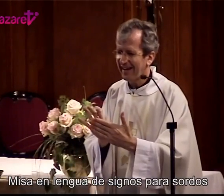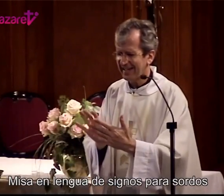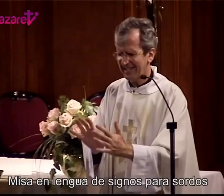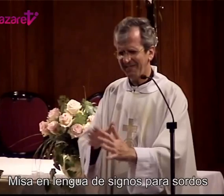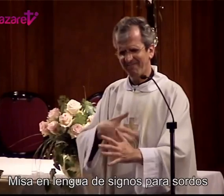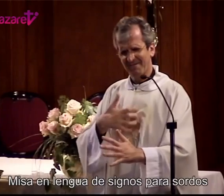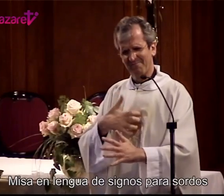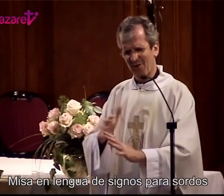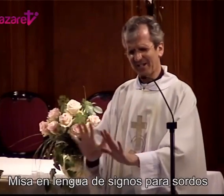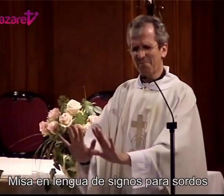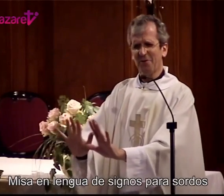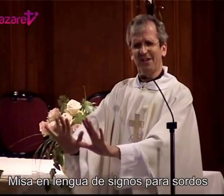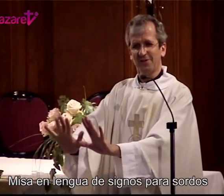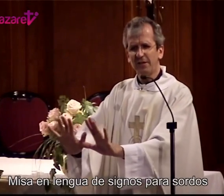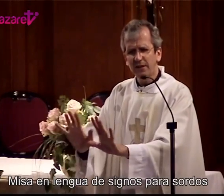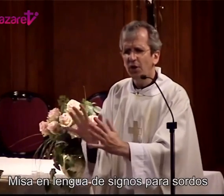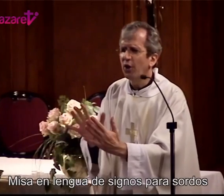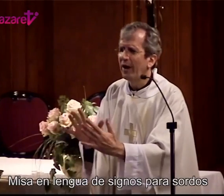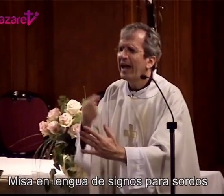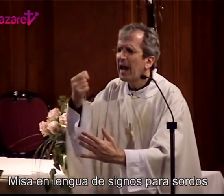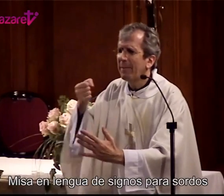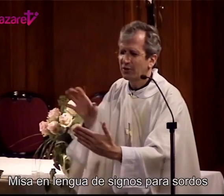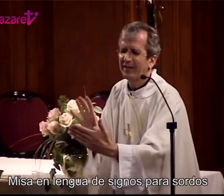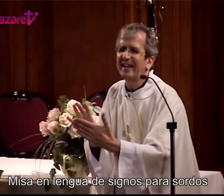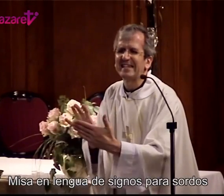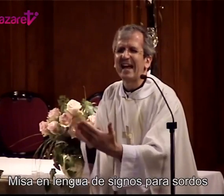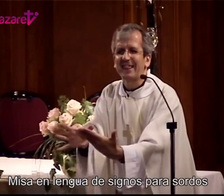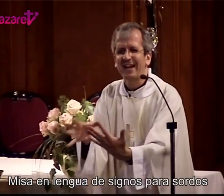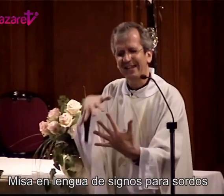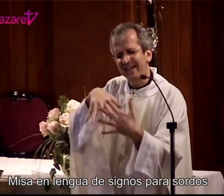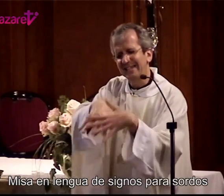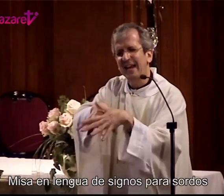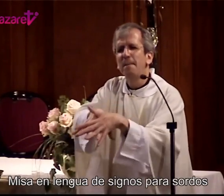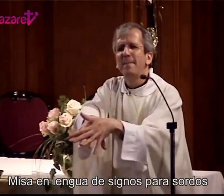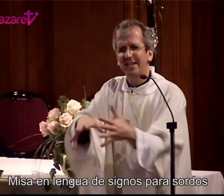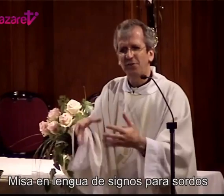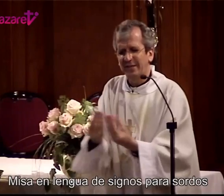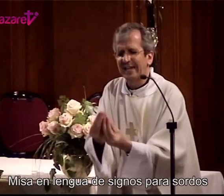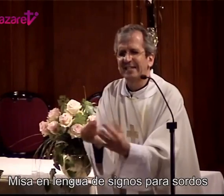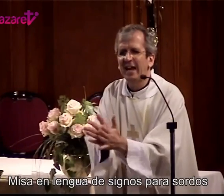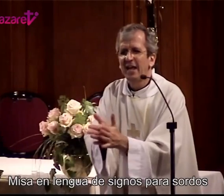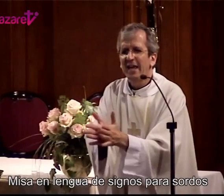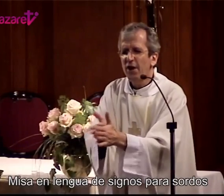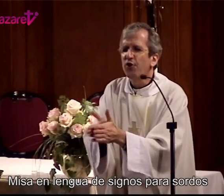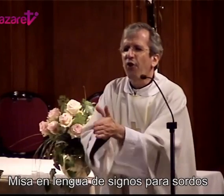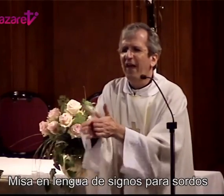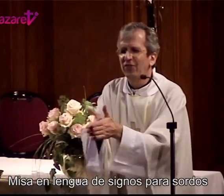acercarse molesta un poquito, ¿eh? Dice, no, no, el pastor tiene que estar cerca, tiene que estar metido, tiene que estar,